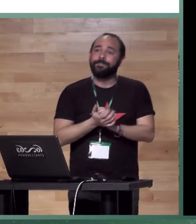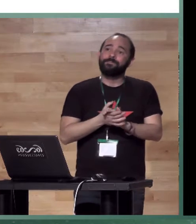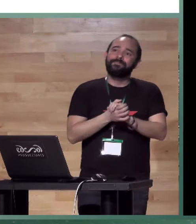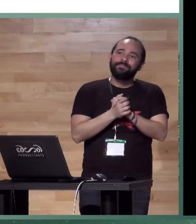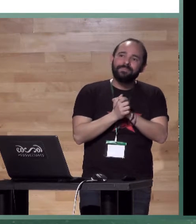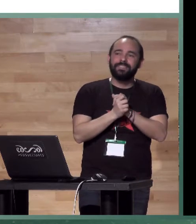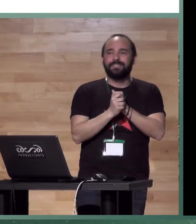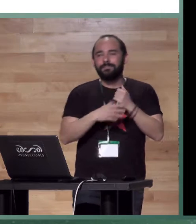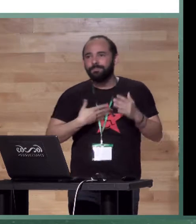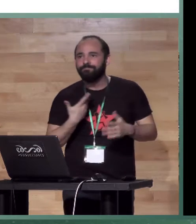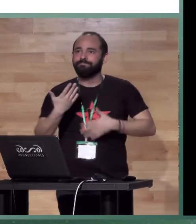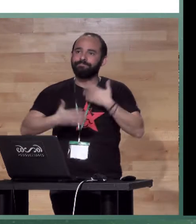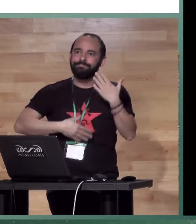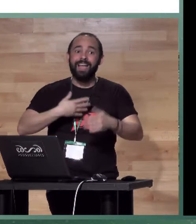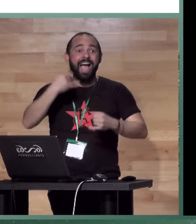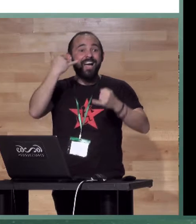empatía.